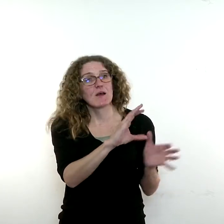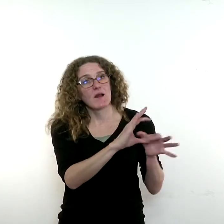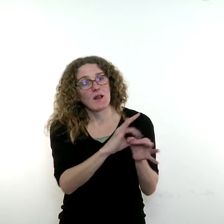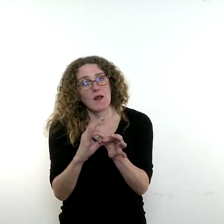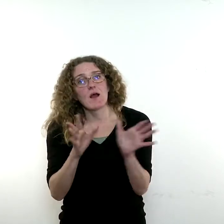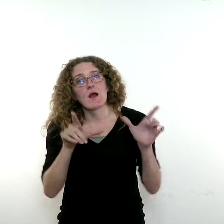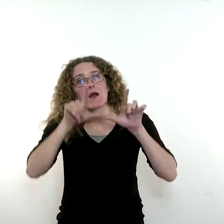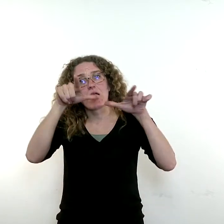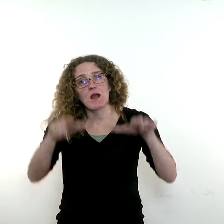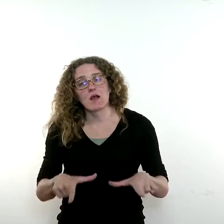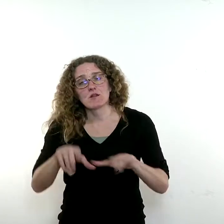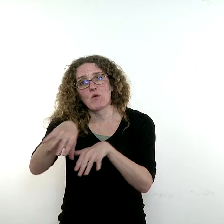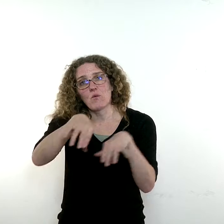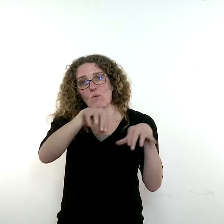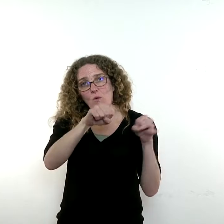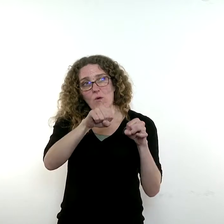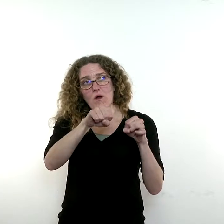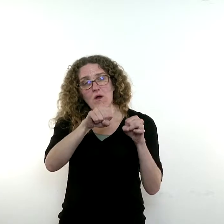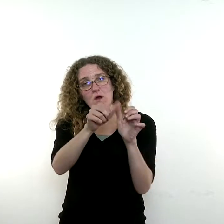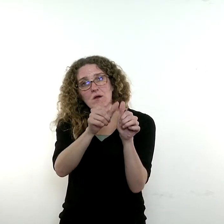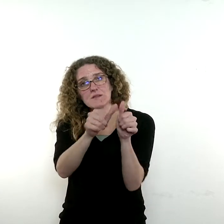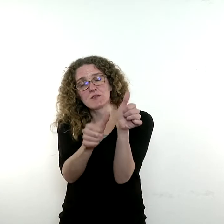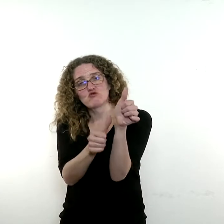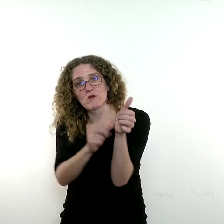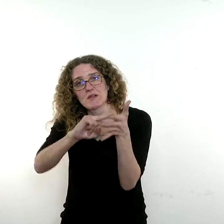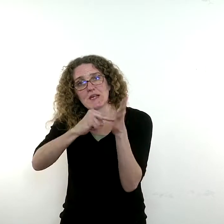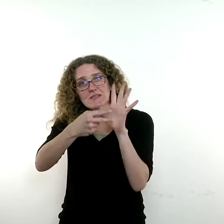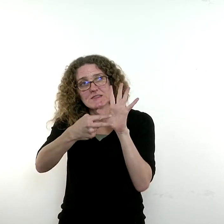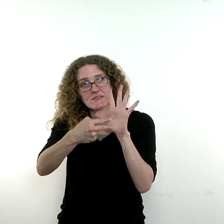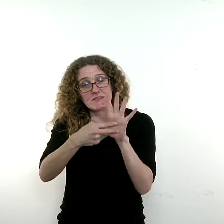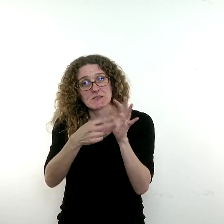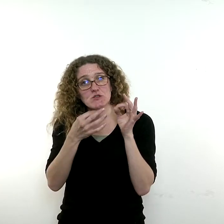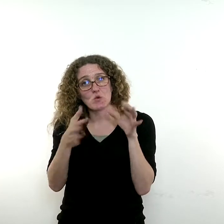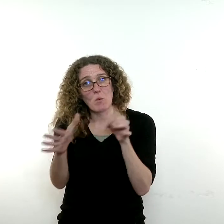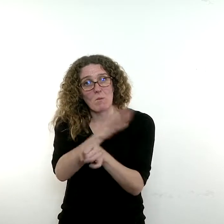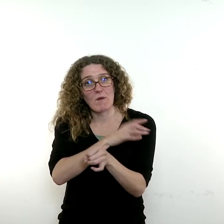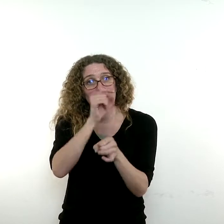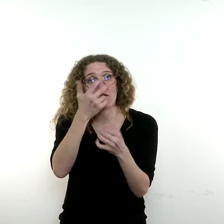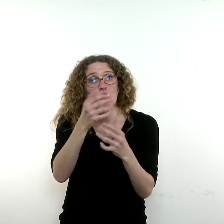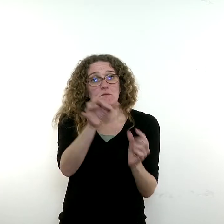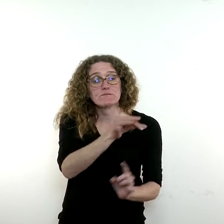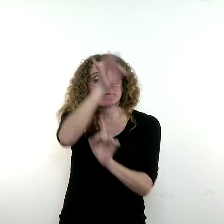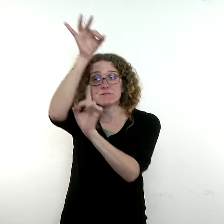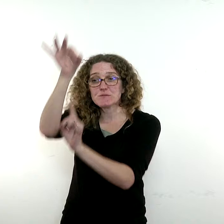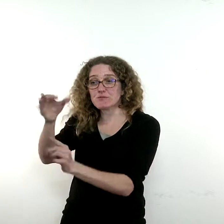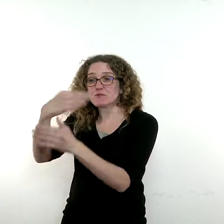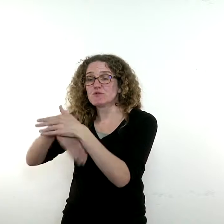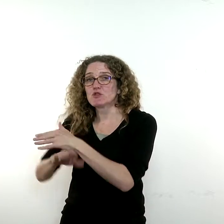techniques à temps complet auprès de Supagro. Mais avant de voter cette